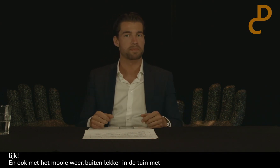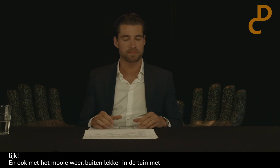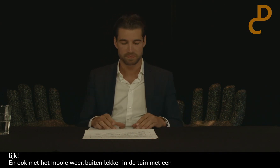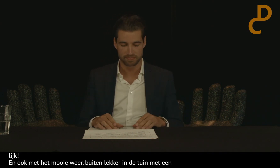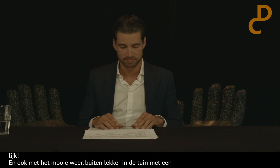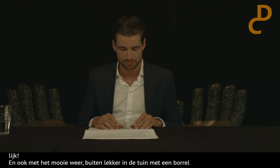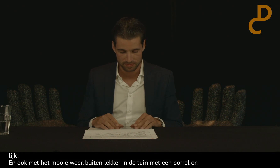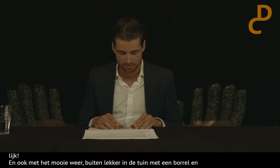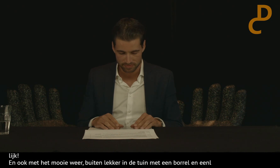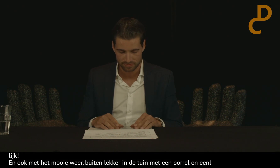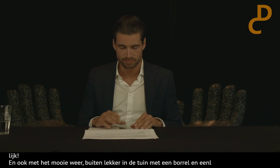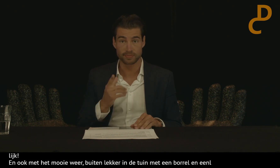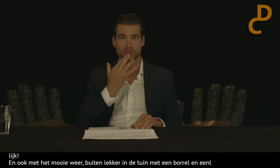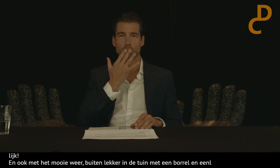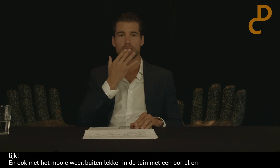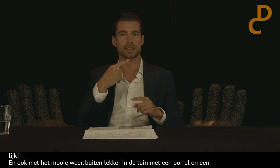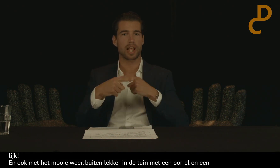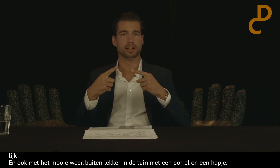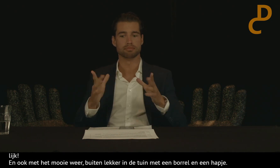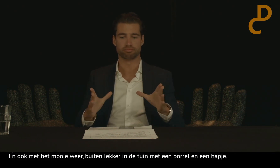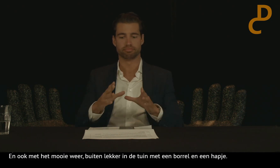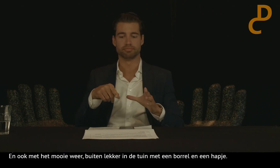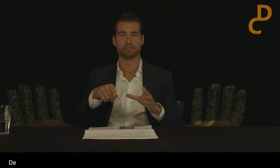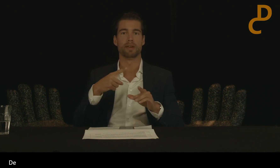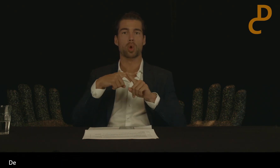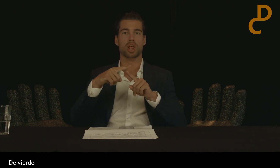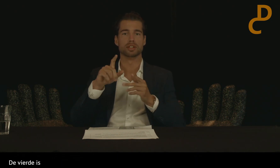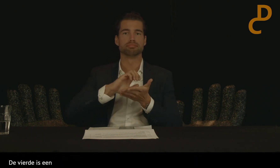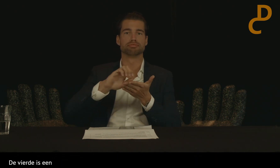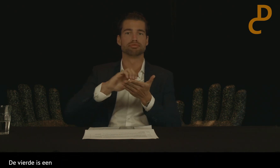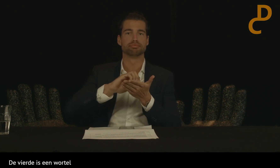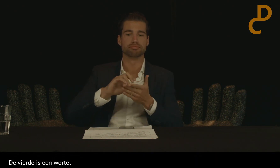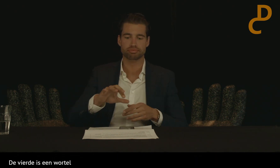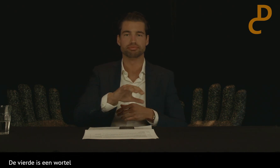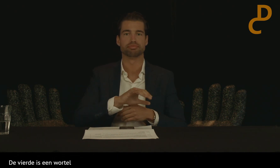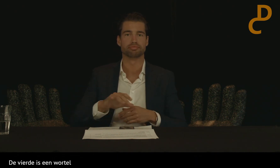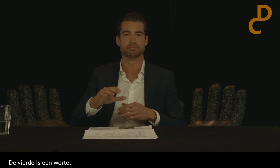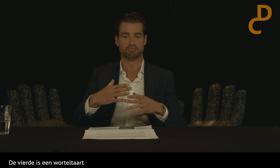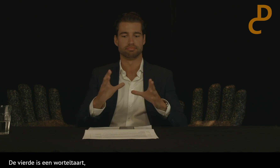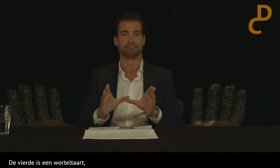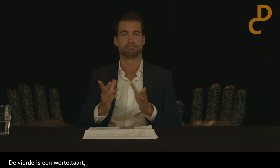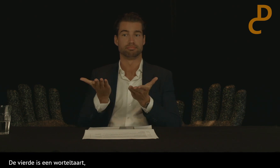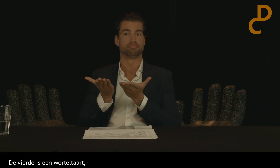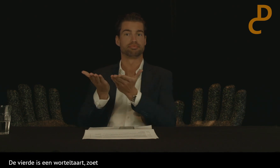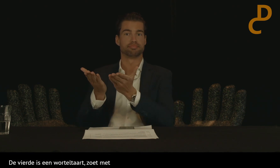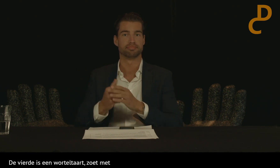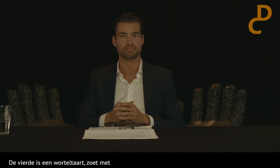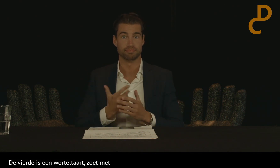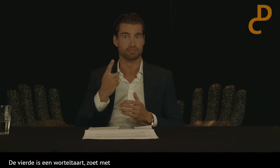een worteltaart. Heerlijk. Een zoete taart met wortels, geraspen wortels erin. En dan in de